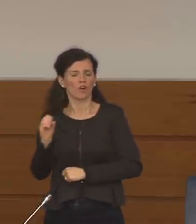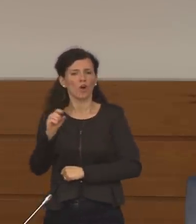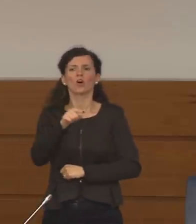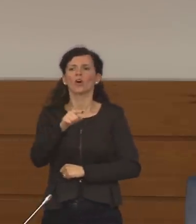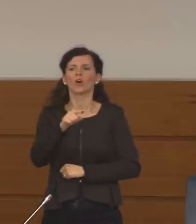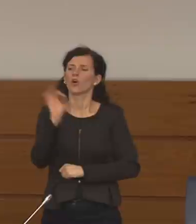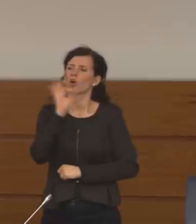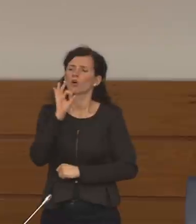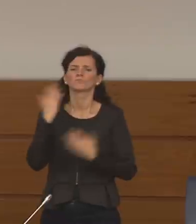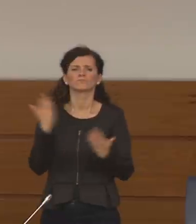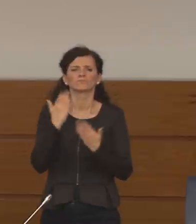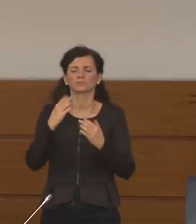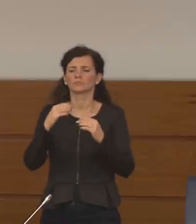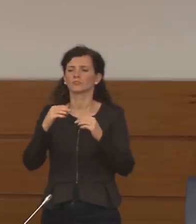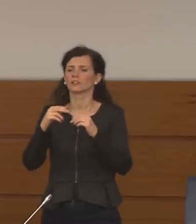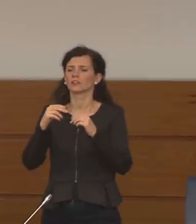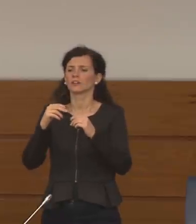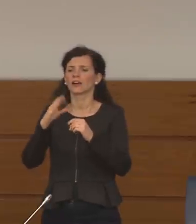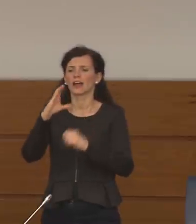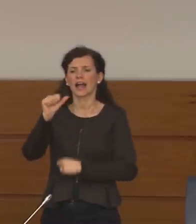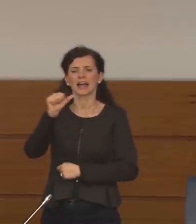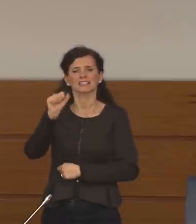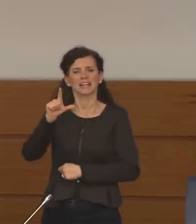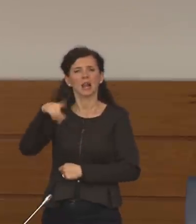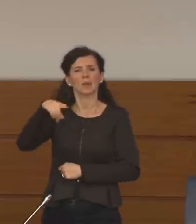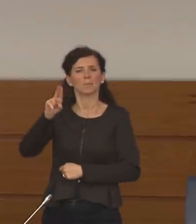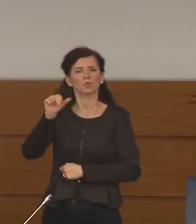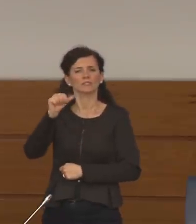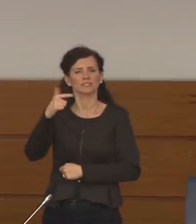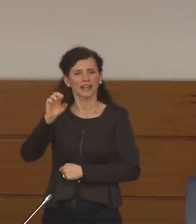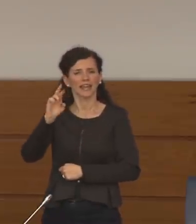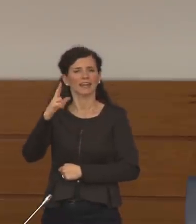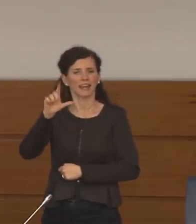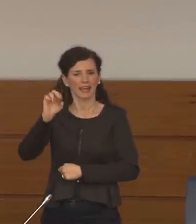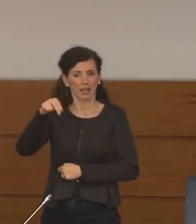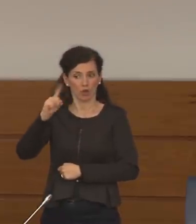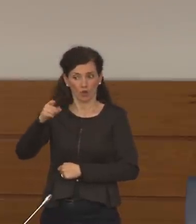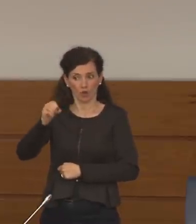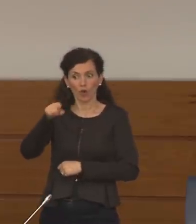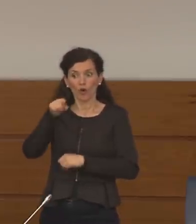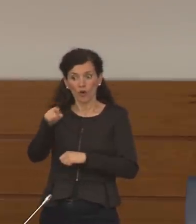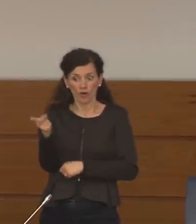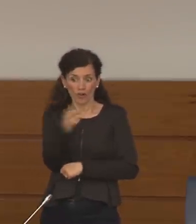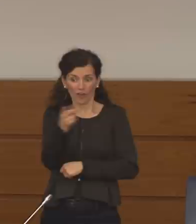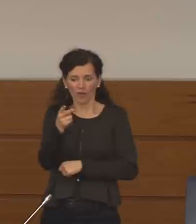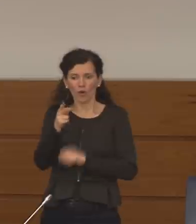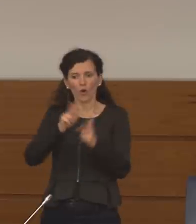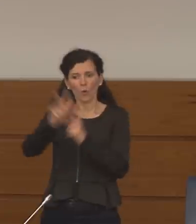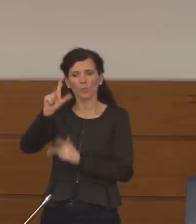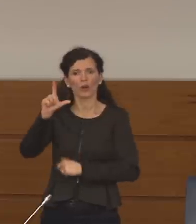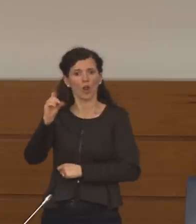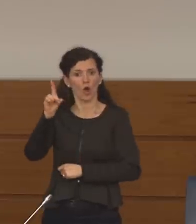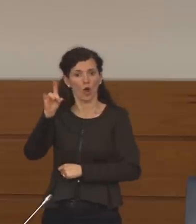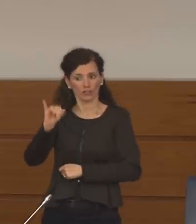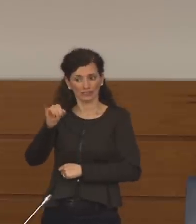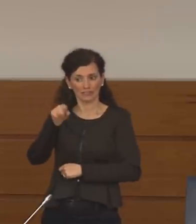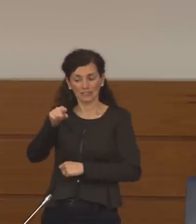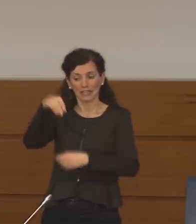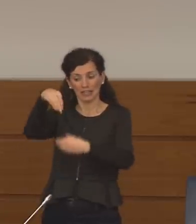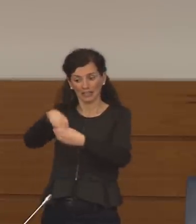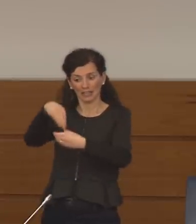di casapusterlengo sono gli unici comuni del lodigiano all'interno abbiamo